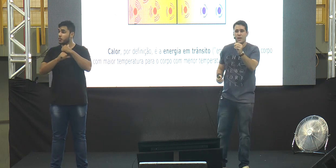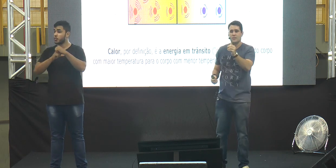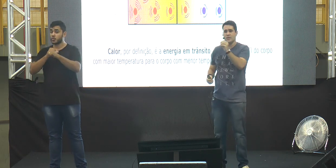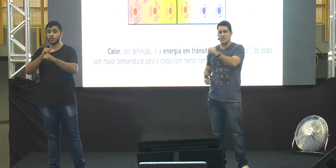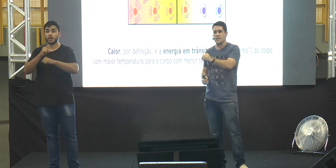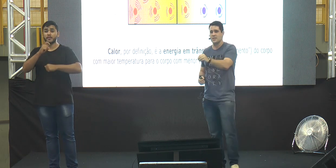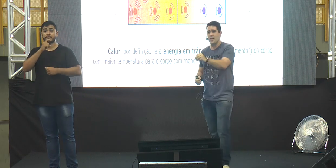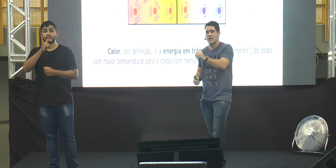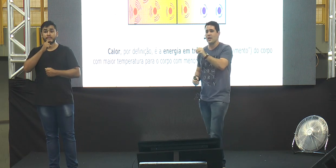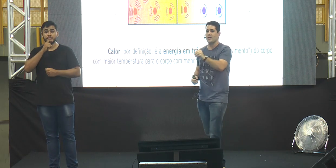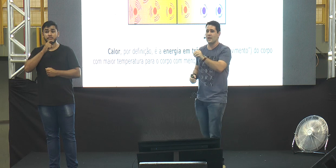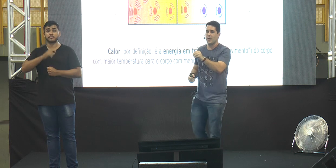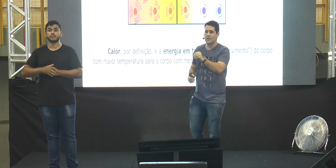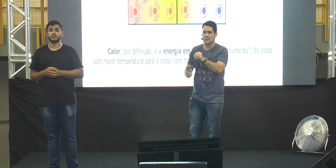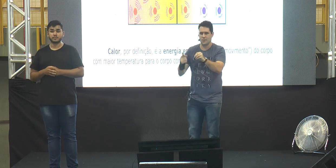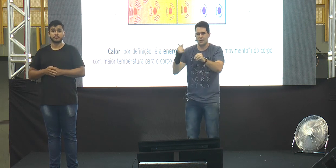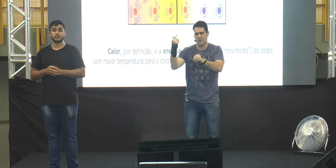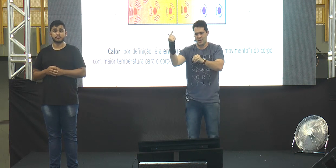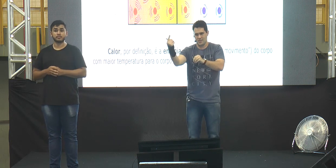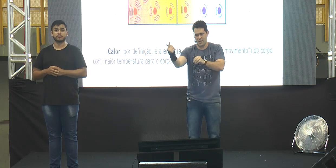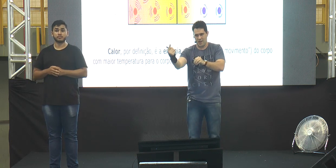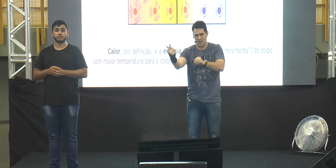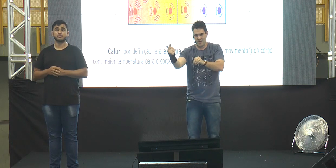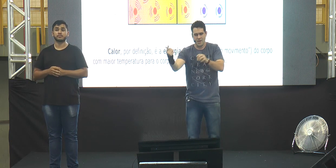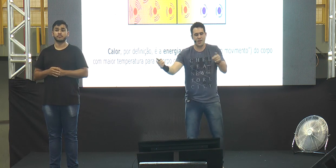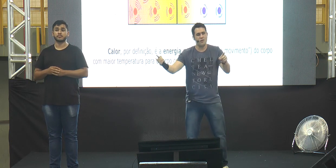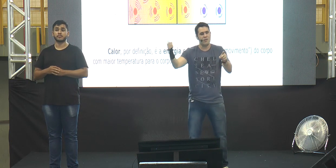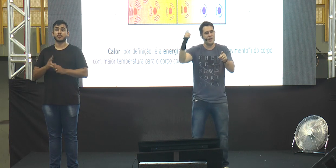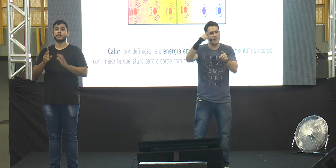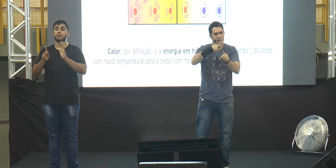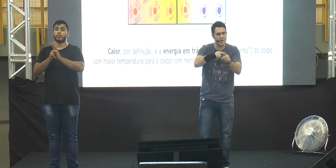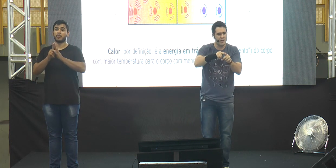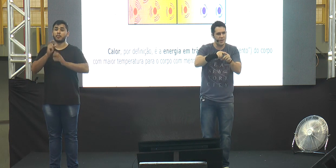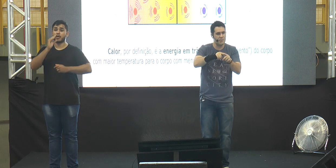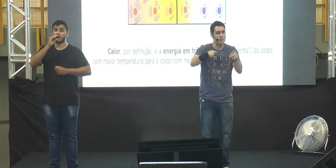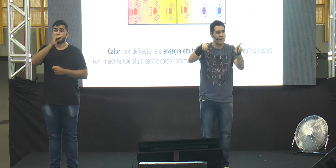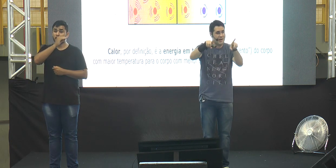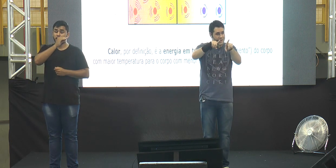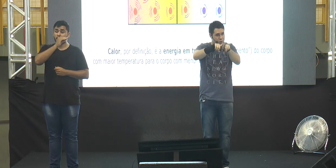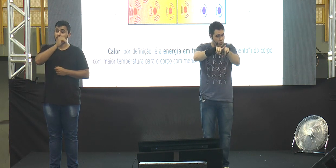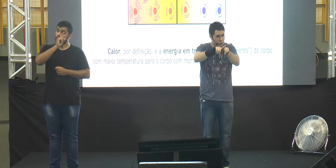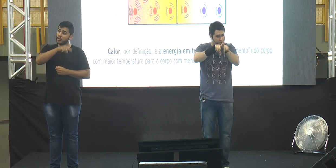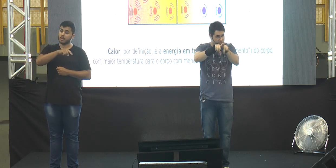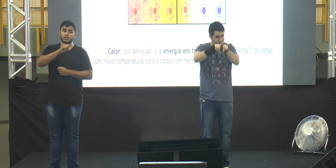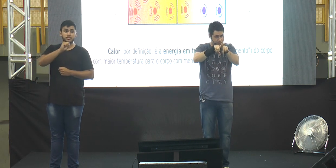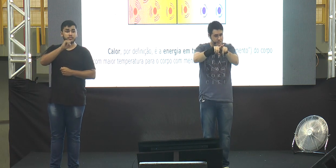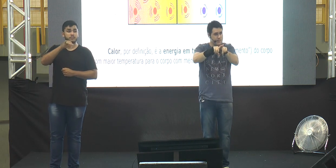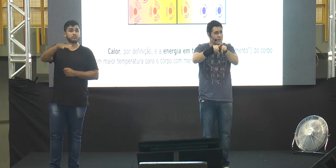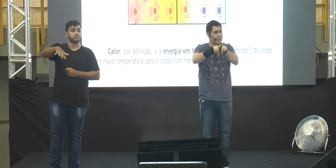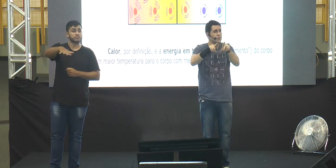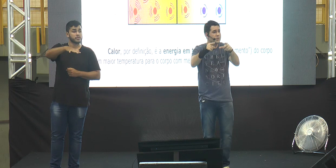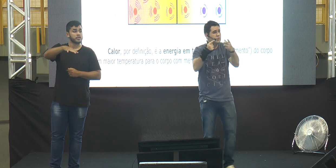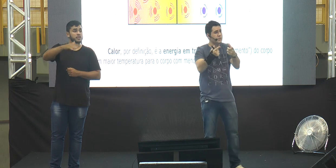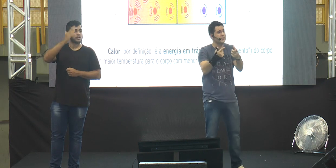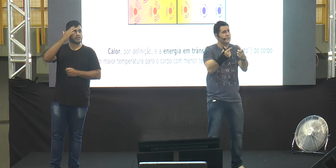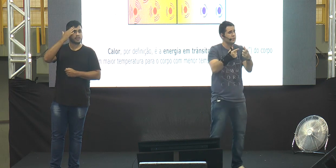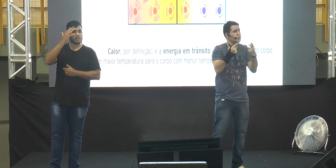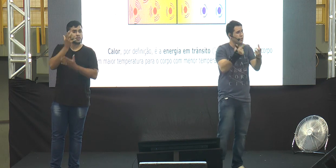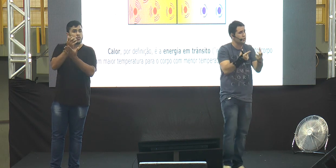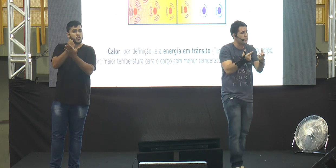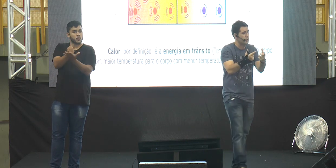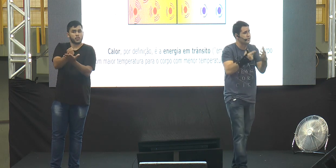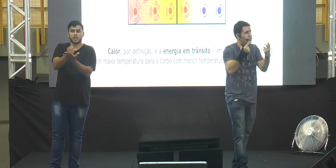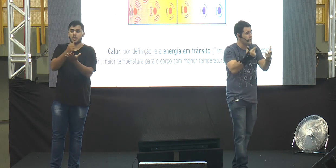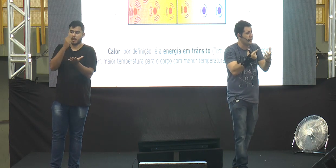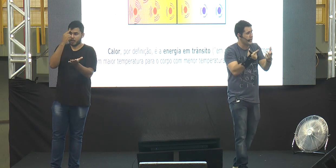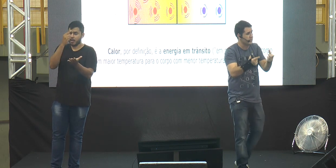muito gelado e deixa na sala, quem é que está quente? A sala. Então vai entrar em equilíbrio para que as duas substâncias,